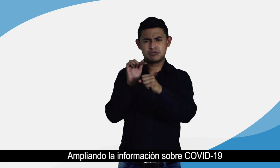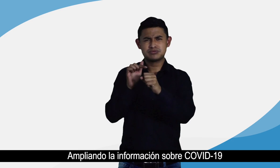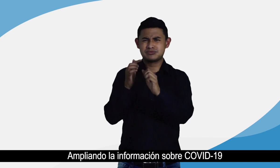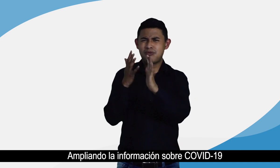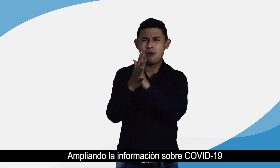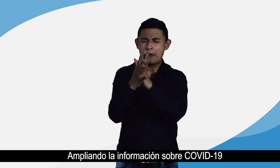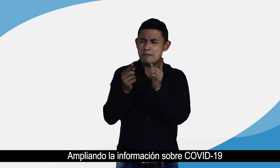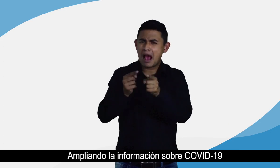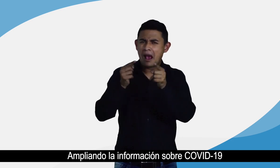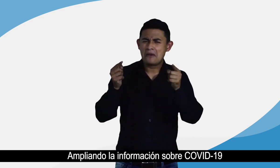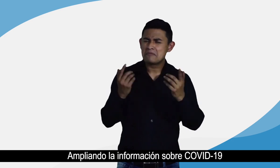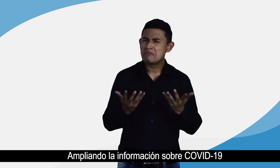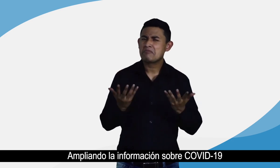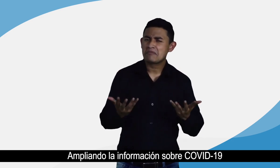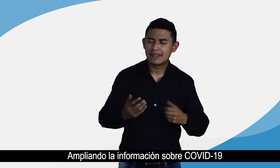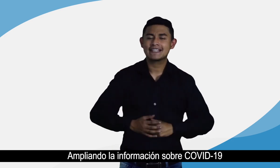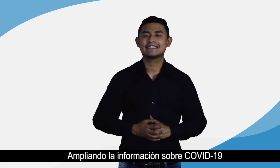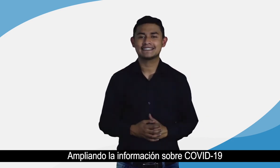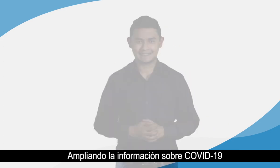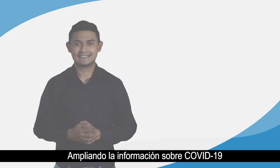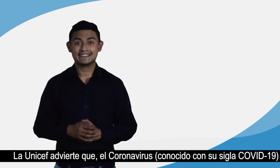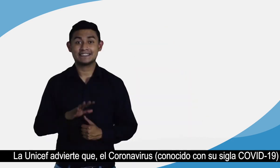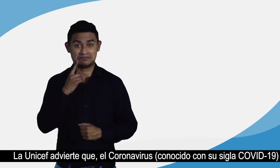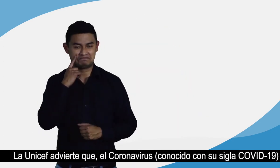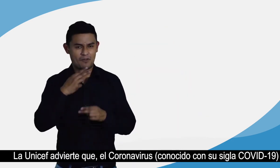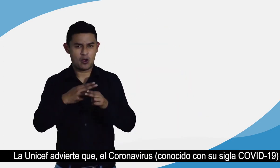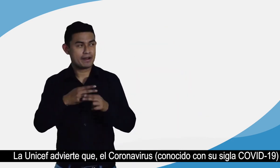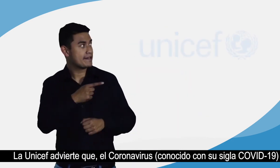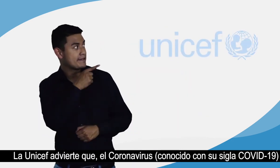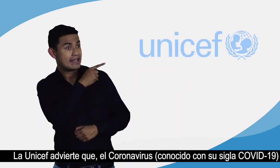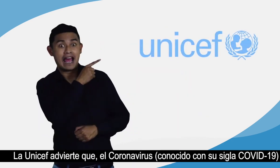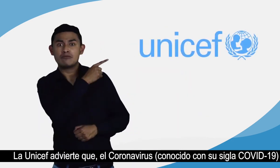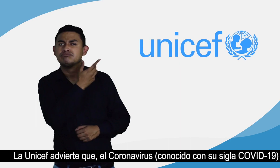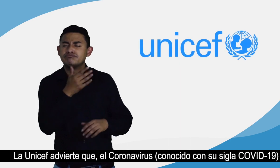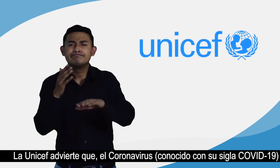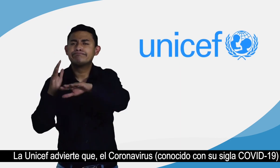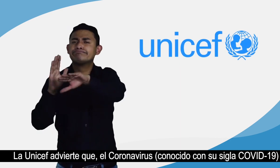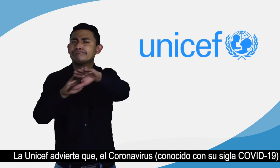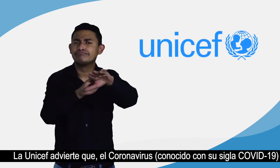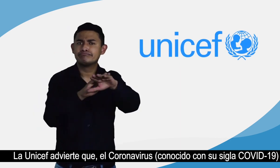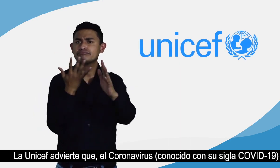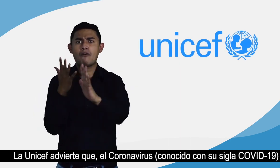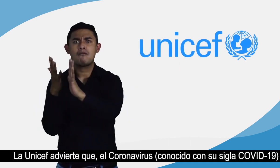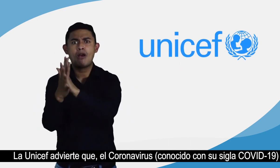Ampliando la información sobre COVID-19, la UNICEF advierte que el coronavirus, conocido con su